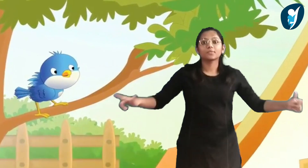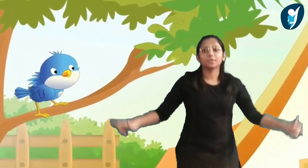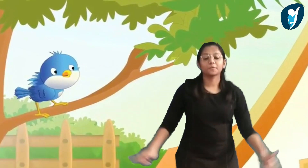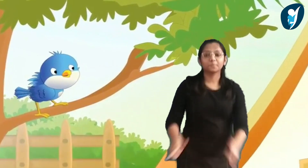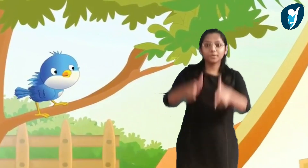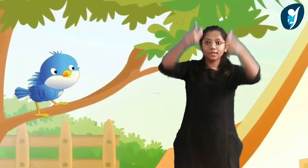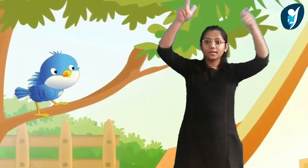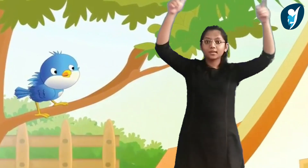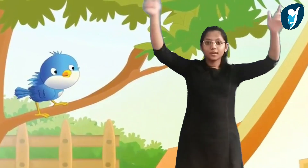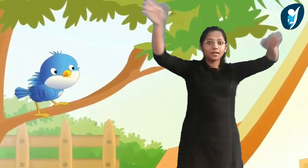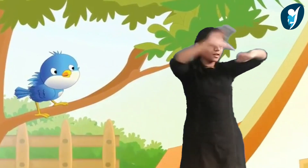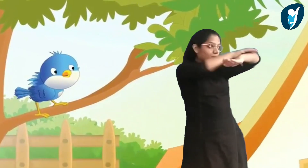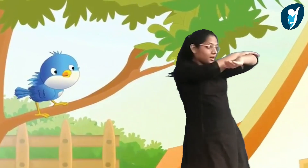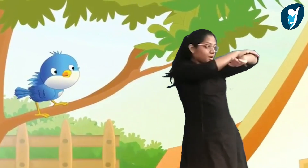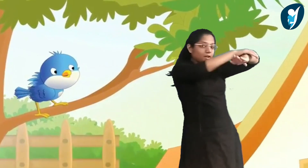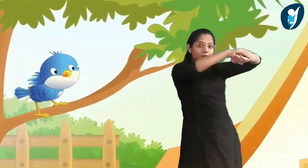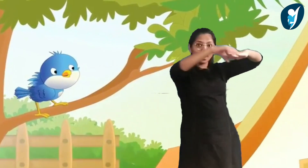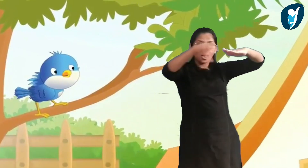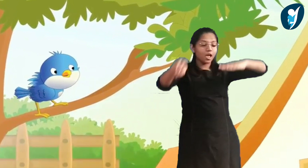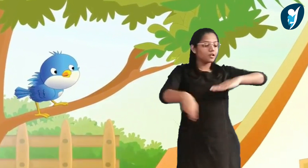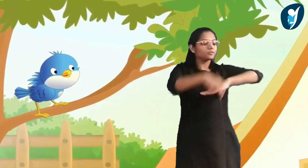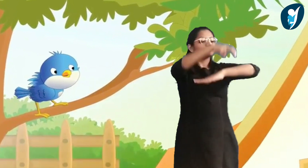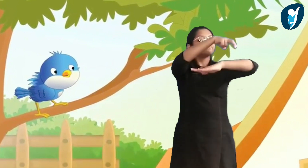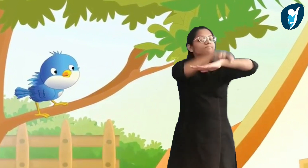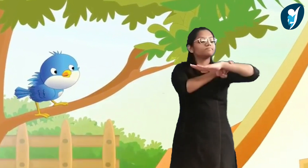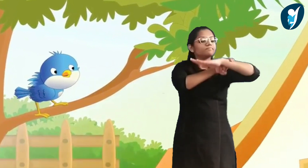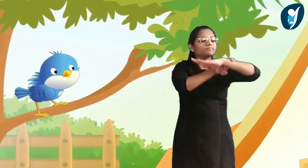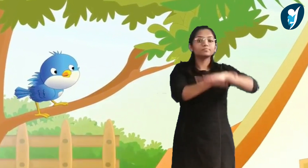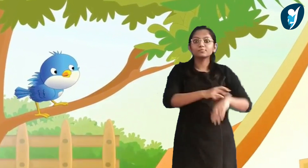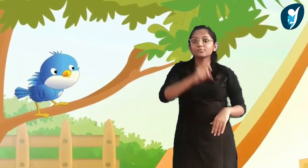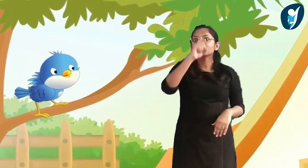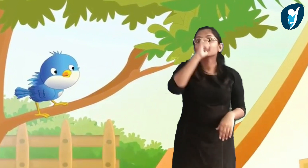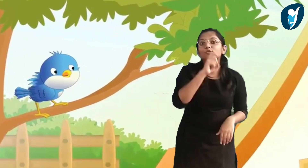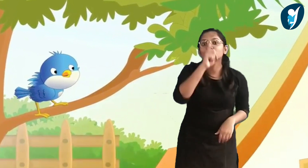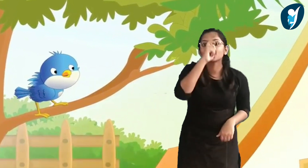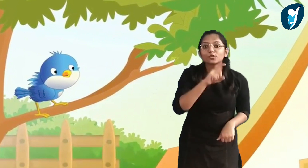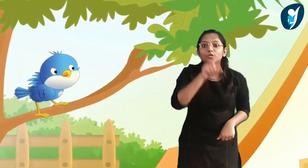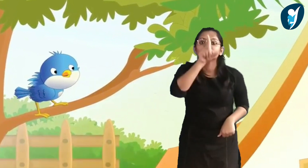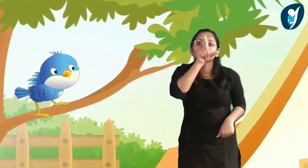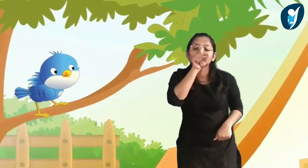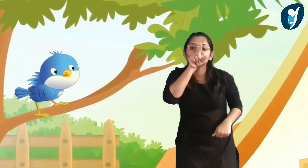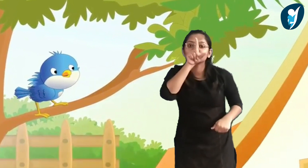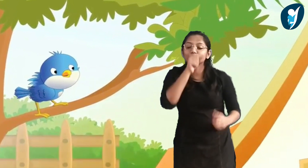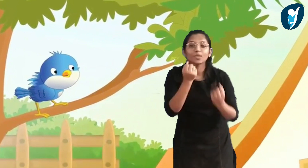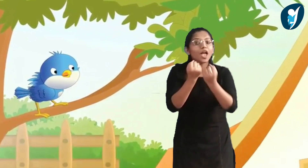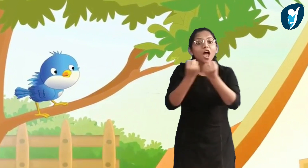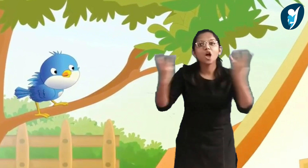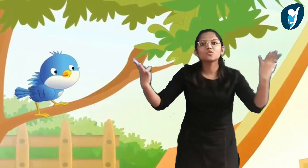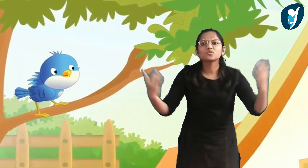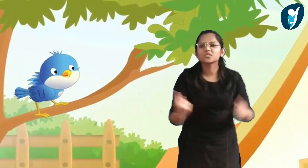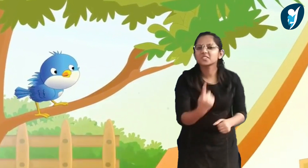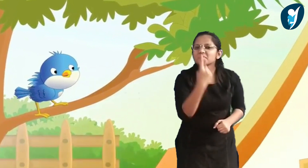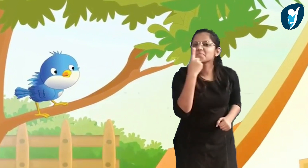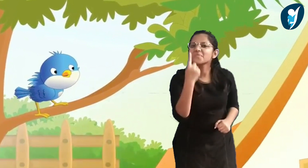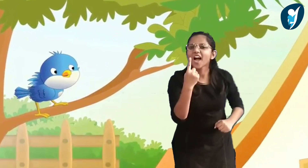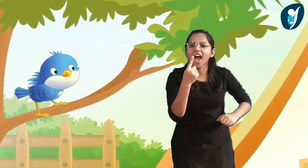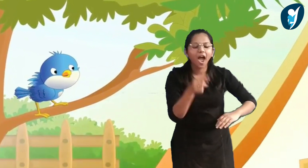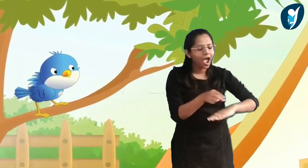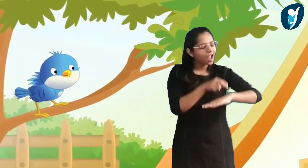है। एक नीली चिड़िया धूप में बैठी है। एक